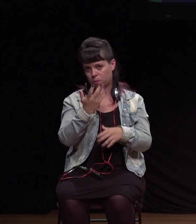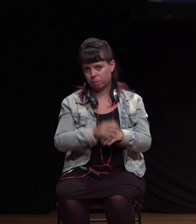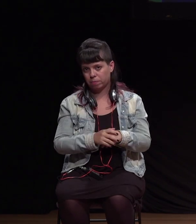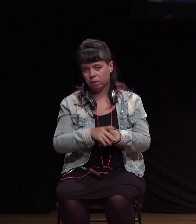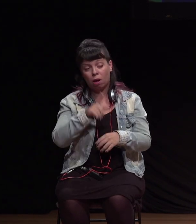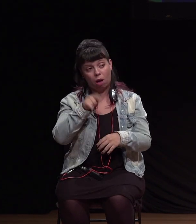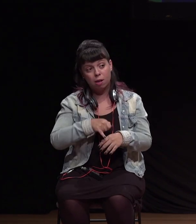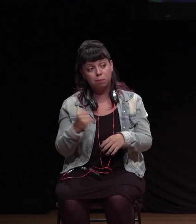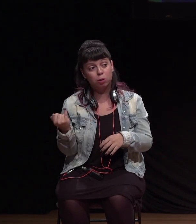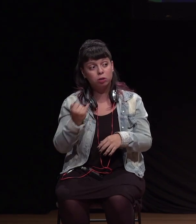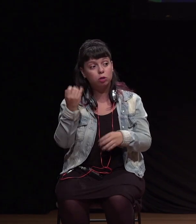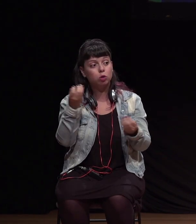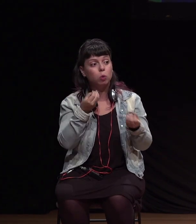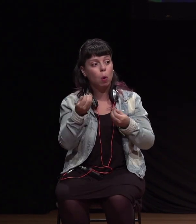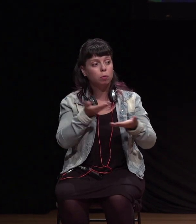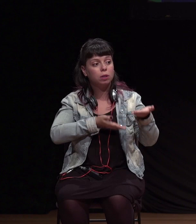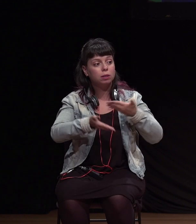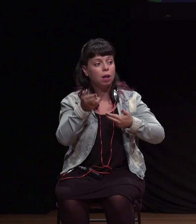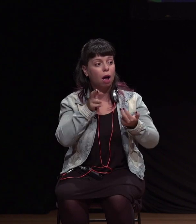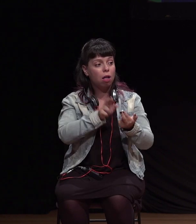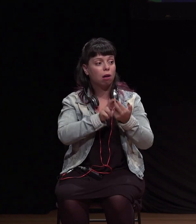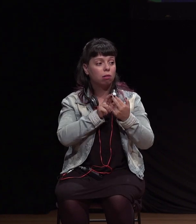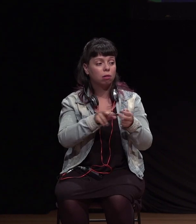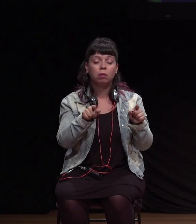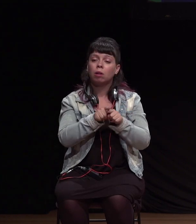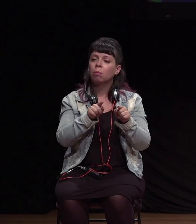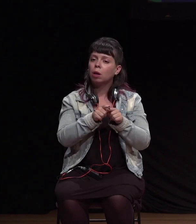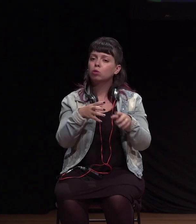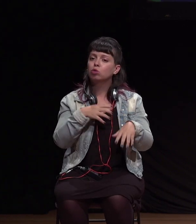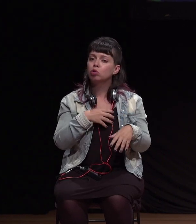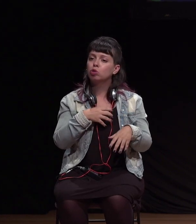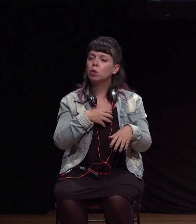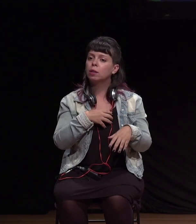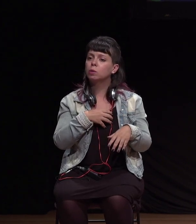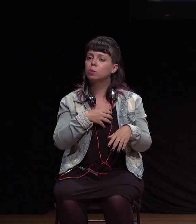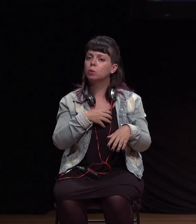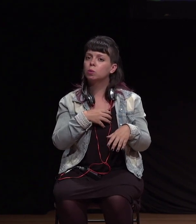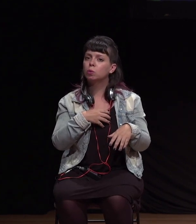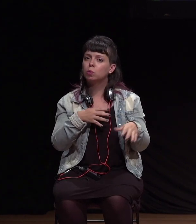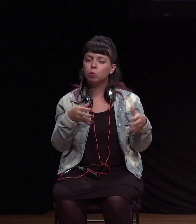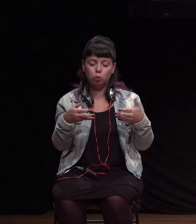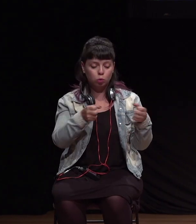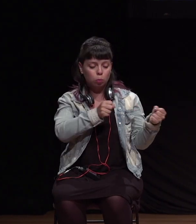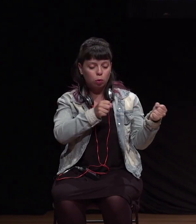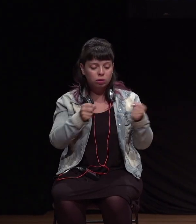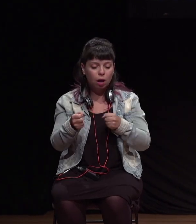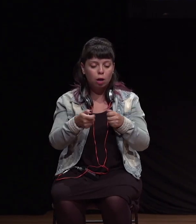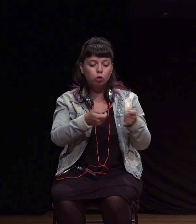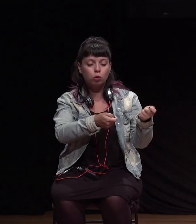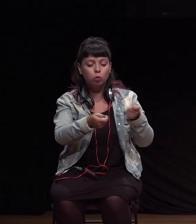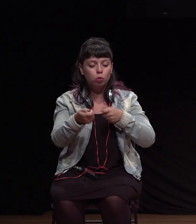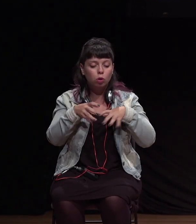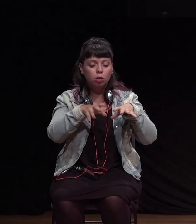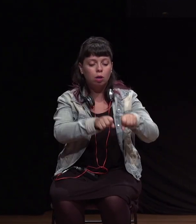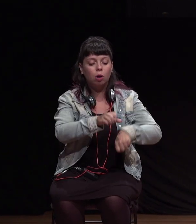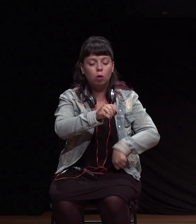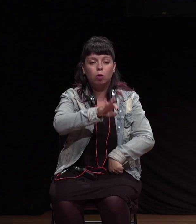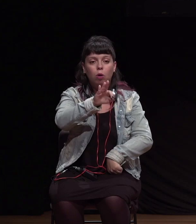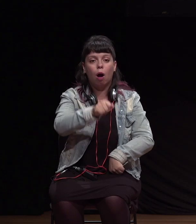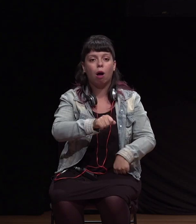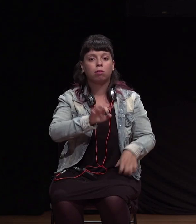pode se transformar num modo de relação e numa forma de centralização de dinâmicas de poder, de controles de corpos e de formas de